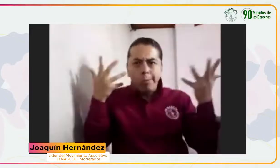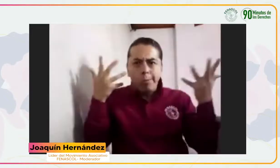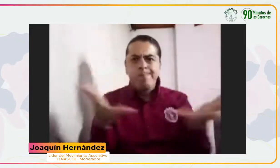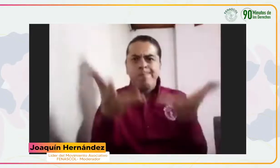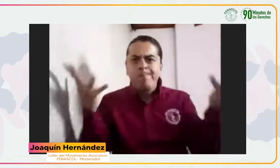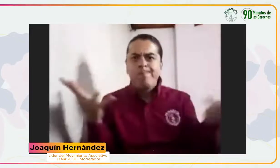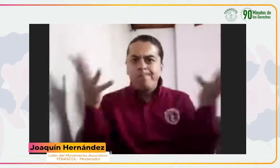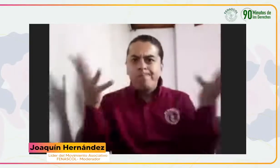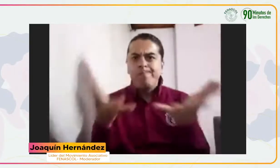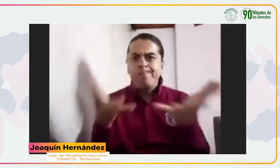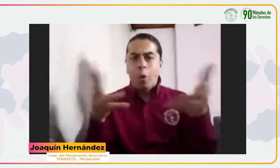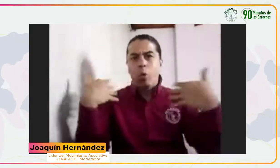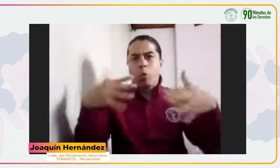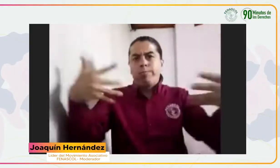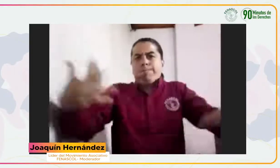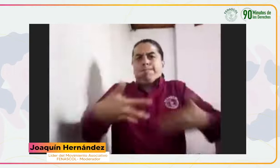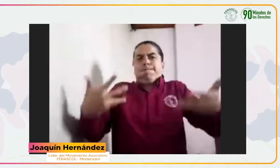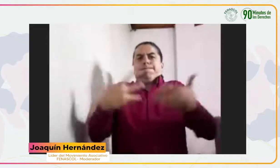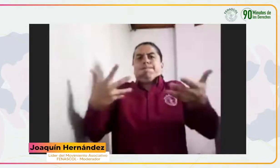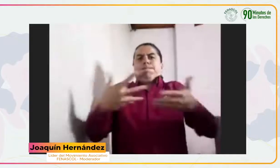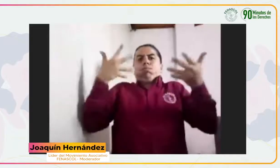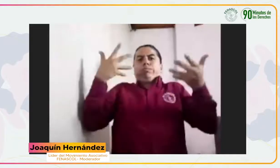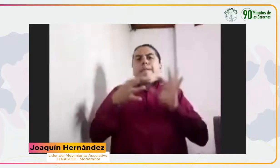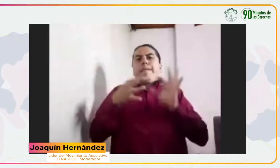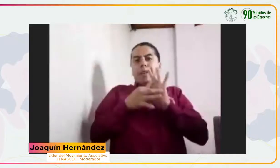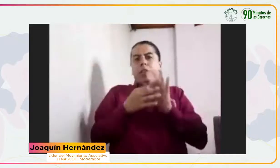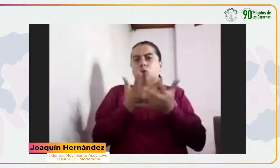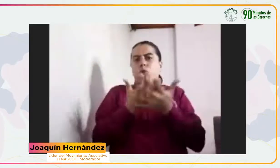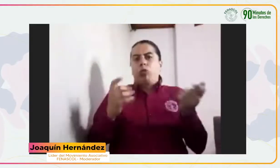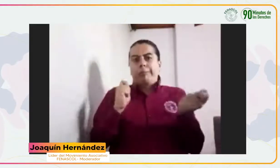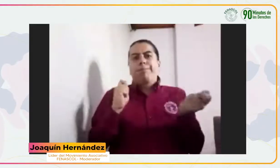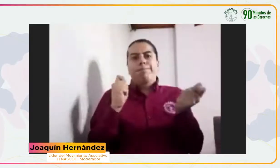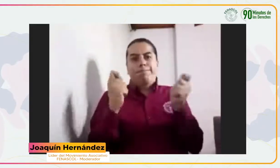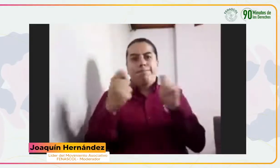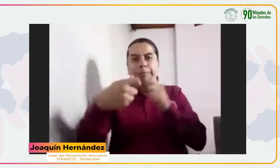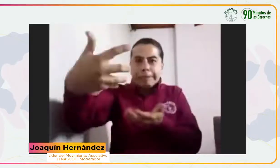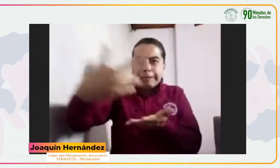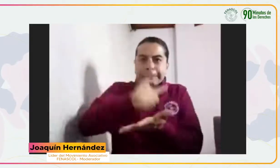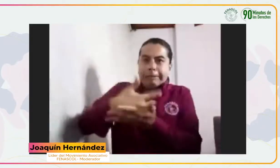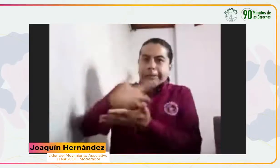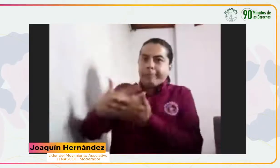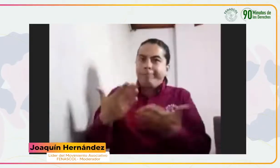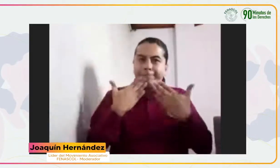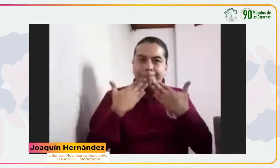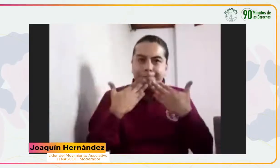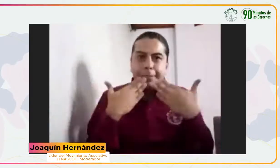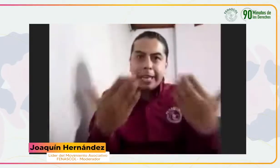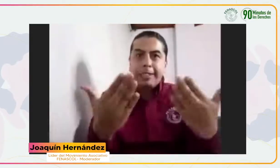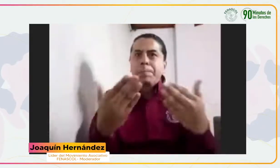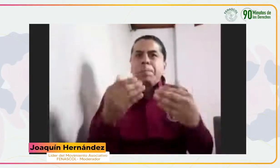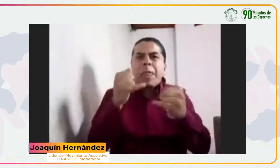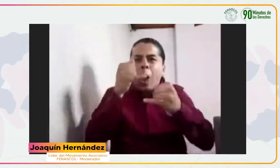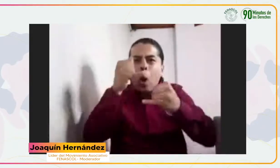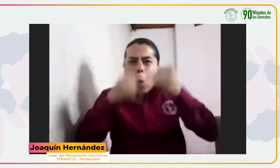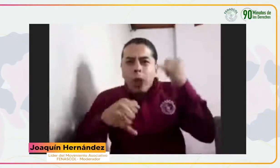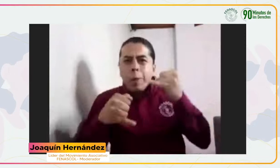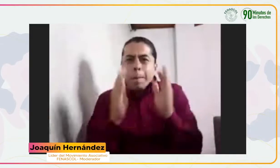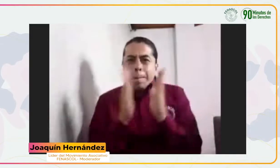a este machismo que se ve en muchos lugares y cómo es necesario ir con estos reclamos y estos regaños que son